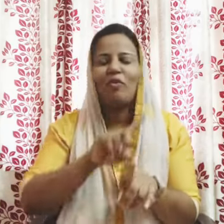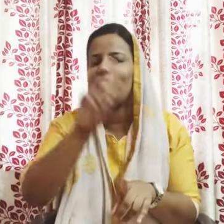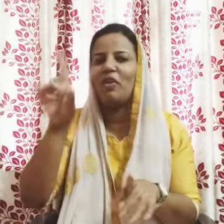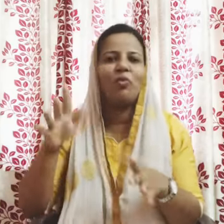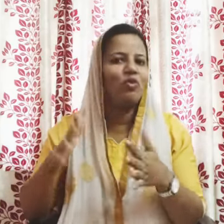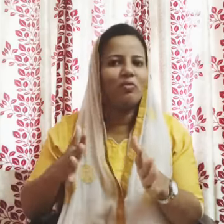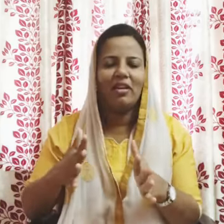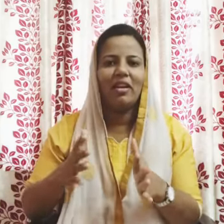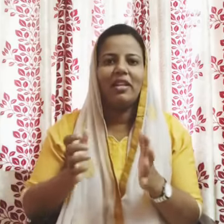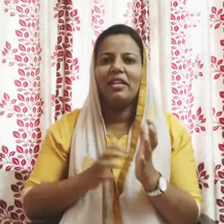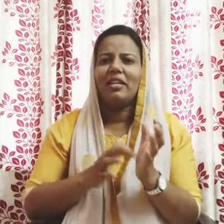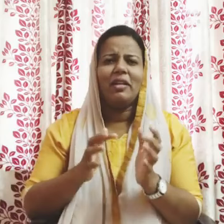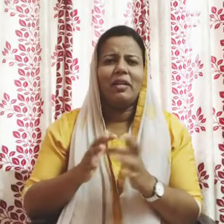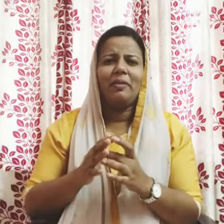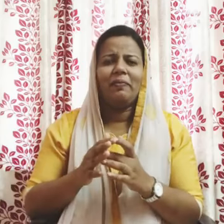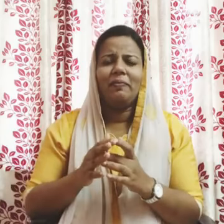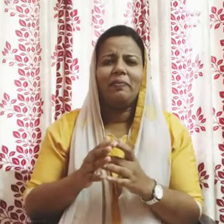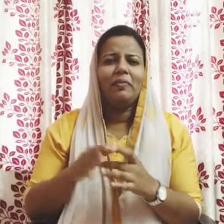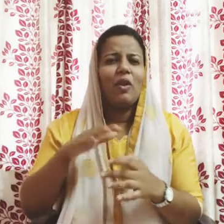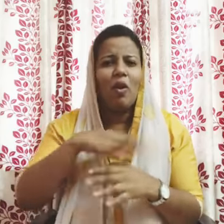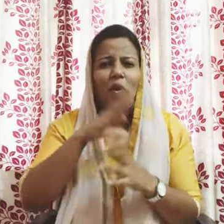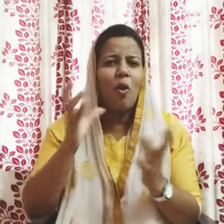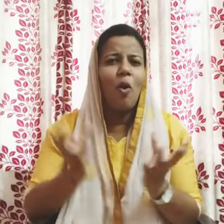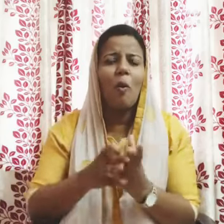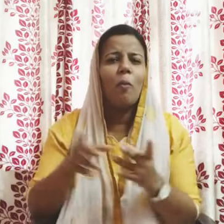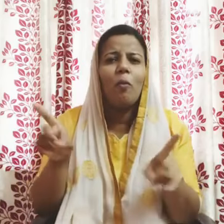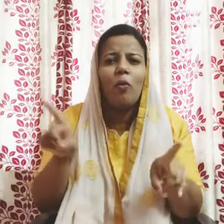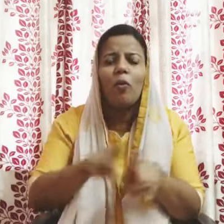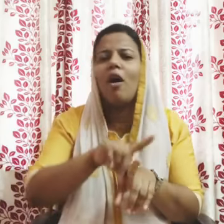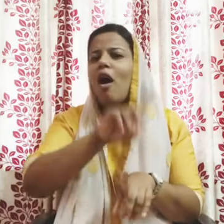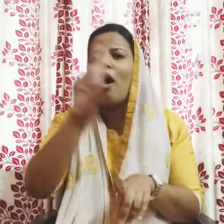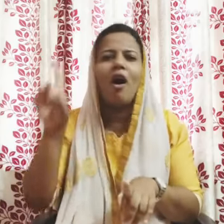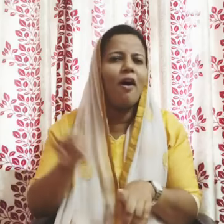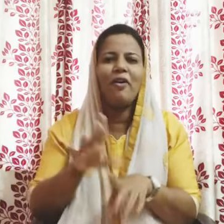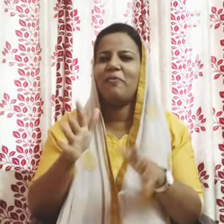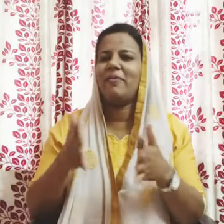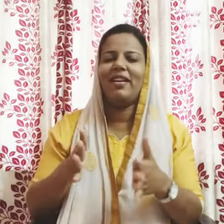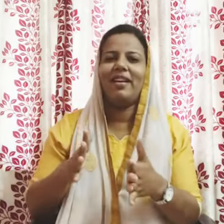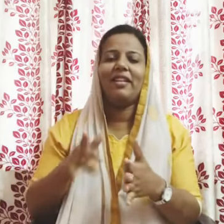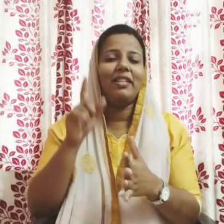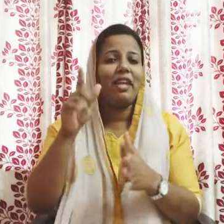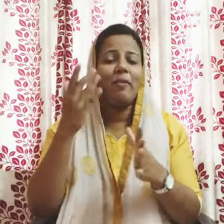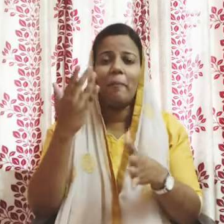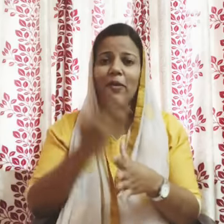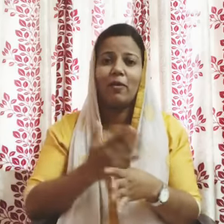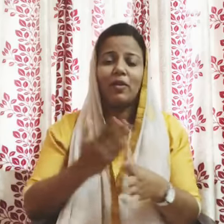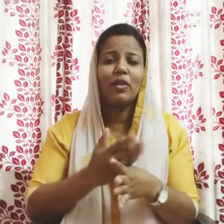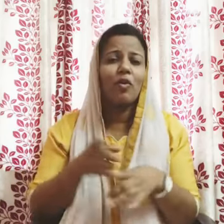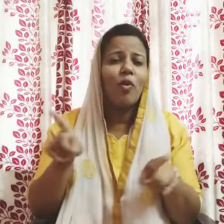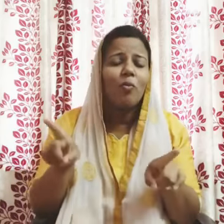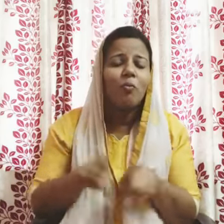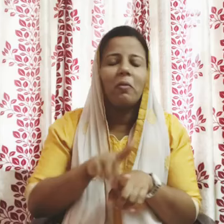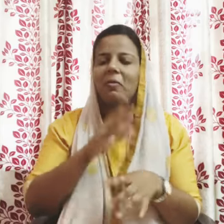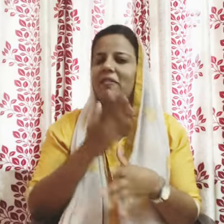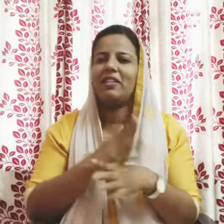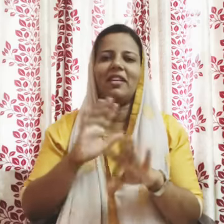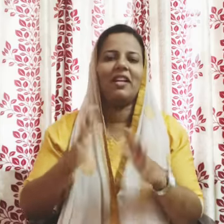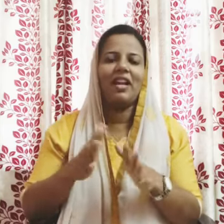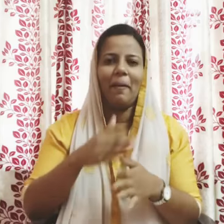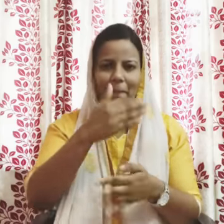പറഞ്ഞാട്ടെ, കർത്താവേ ദേവന്മാരിൽ അങ്ങയ്ക്ക് തുല്യനായവനില്ല, അങ്ങയുടെ പ്രവൃത്തികൾക്ക് തുല്യമായ ഒരു പ്രവൃത്തിയുമില്ല. 10